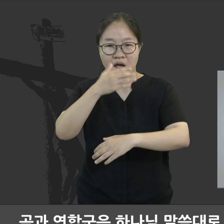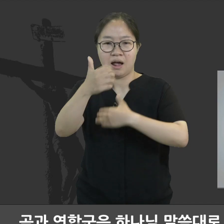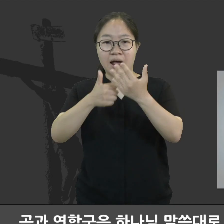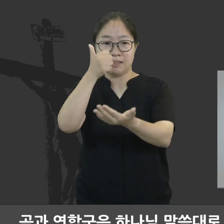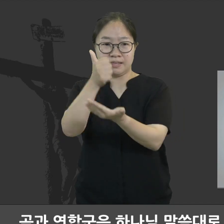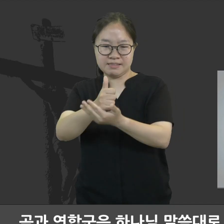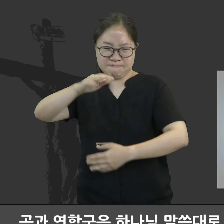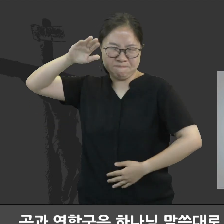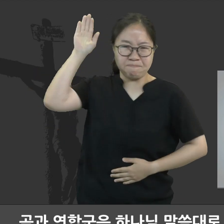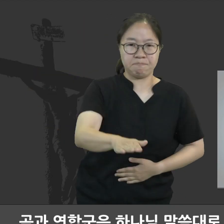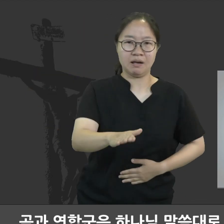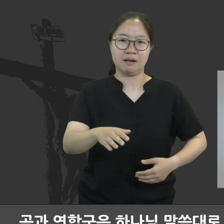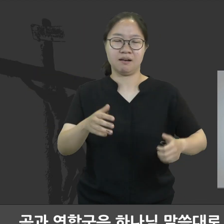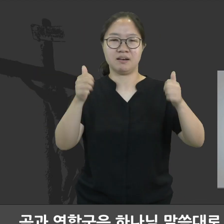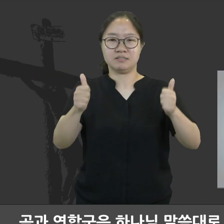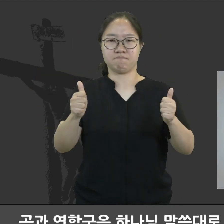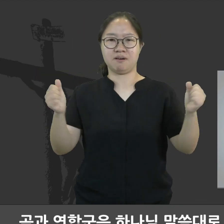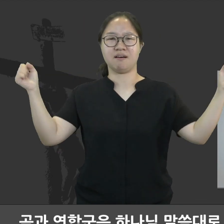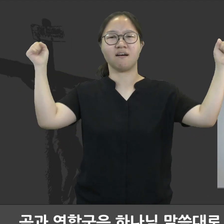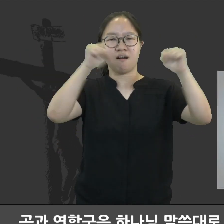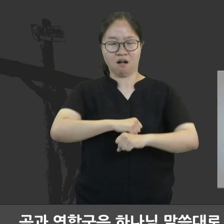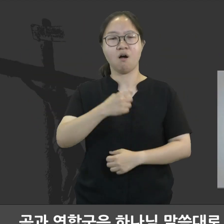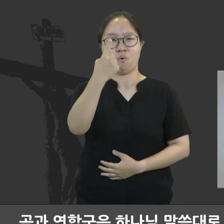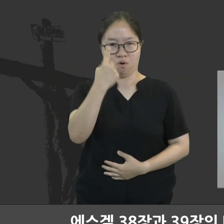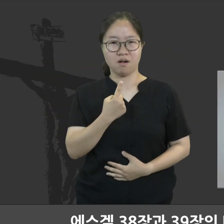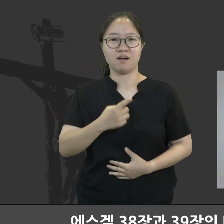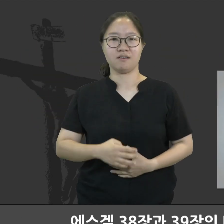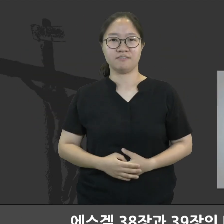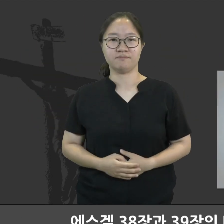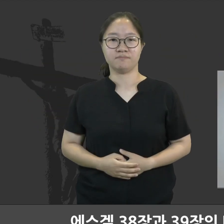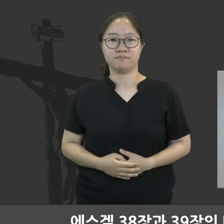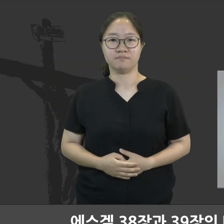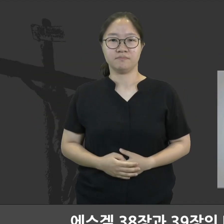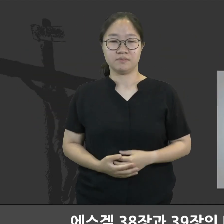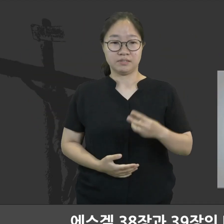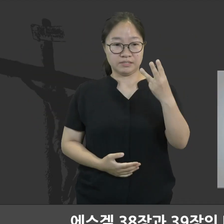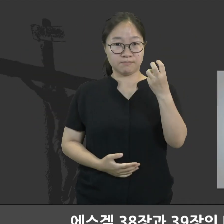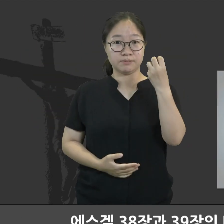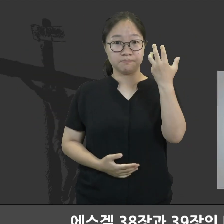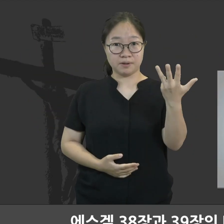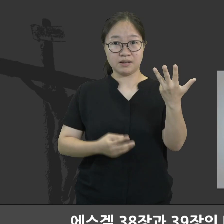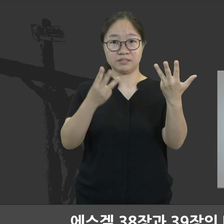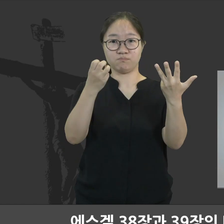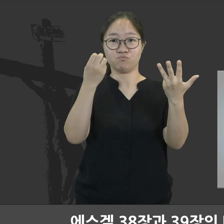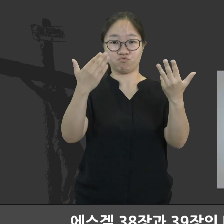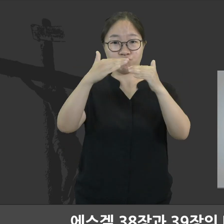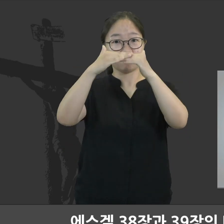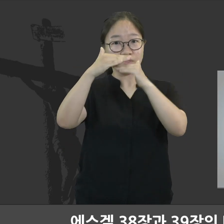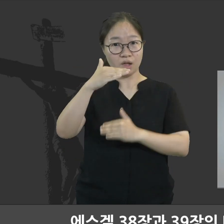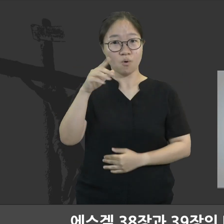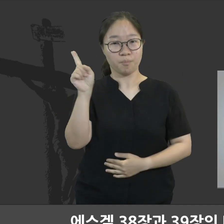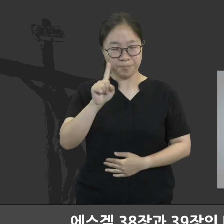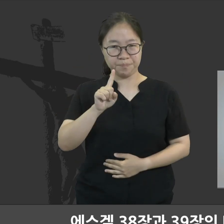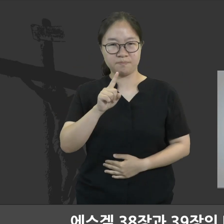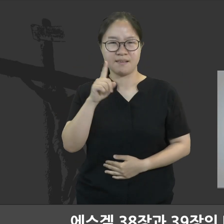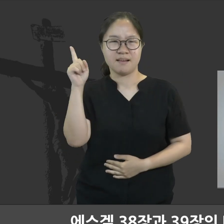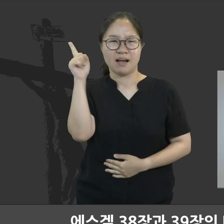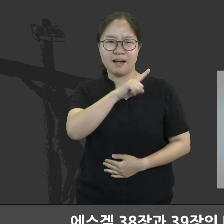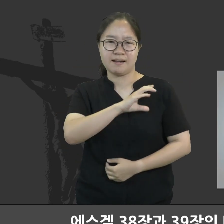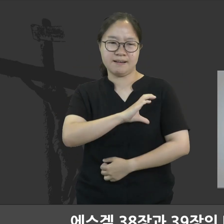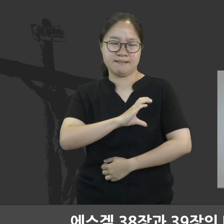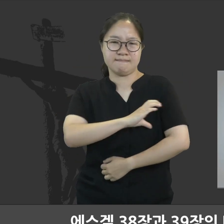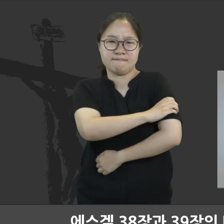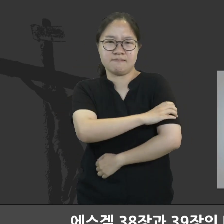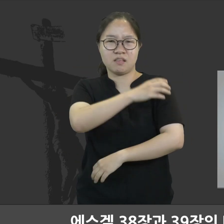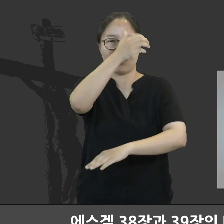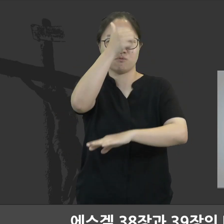심판을 받고 멸망하게 될 것입니다. 에스겔 38장과 39장의 내용은 상징적으로